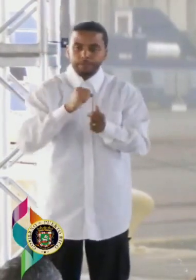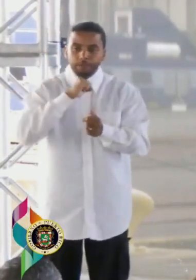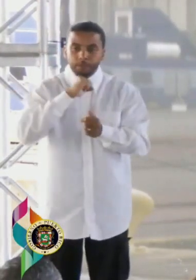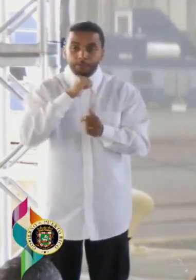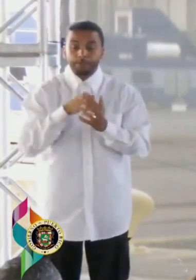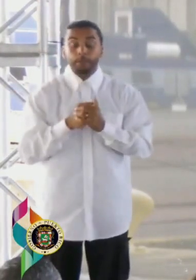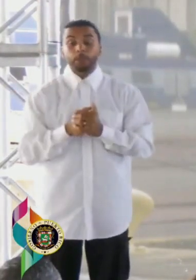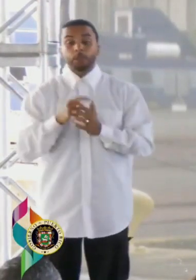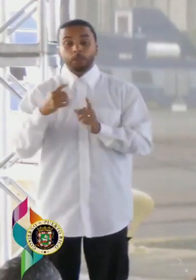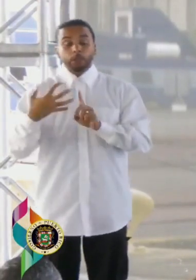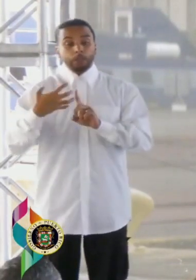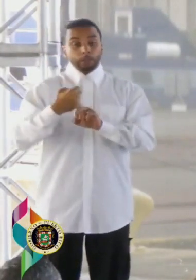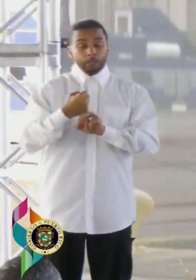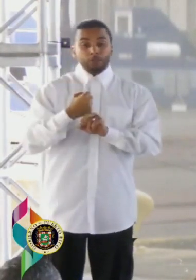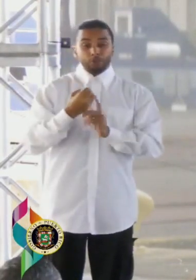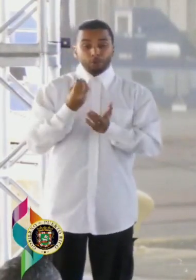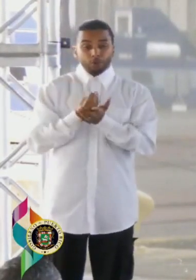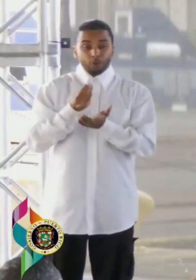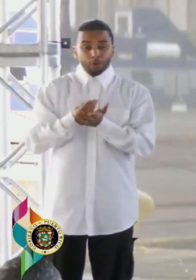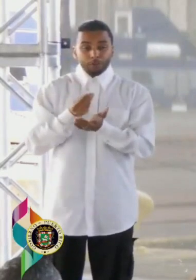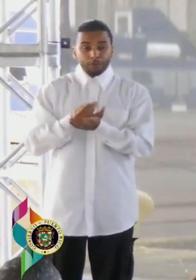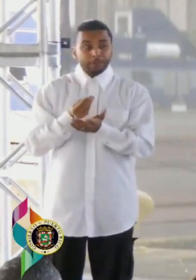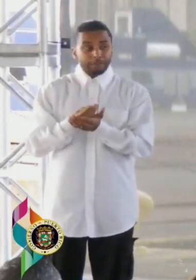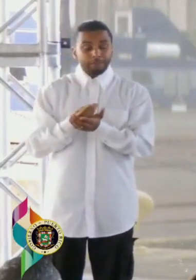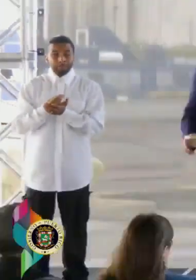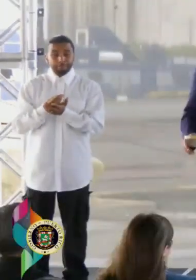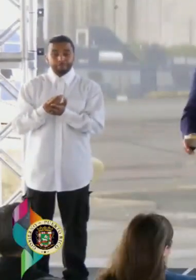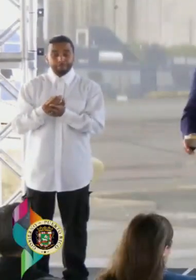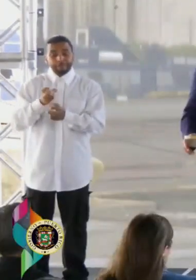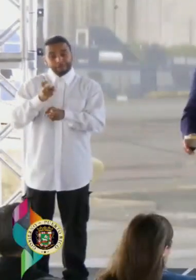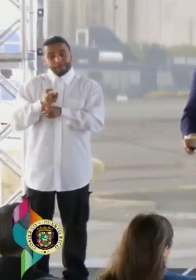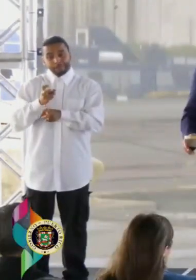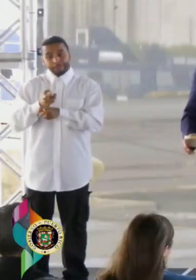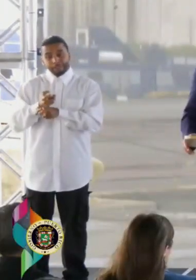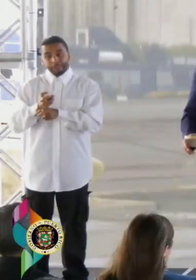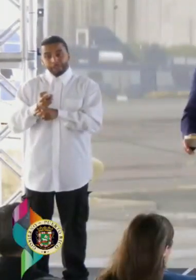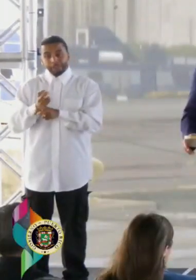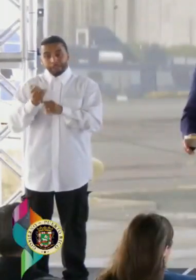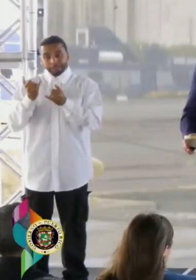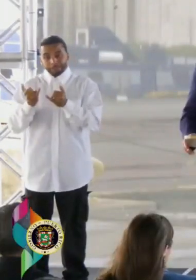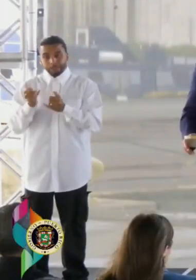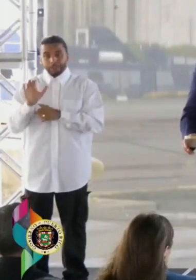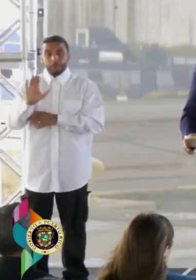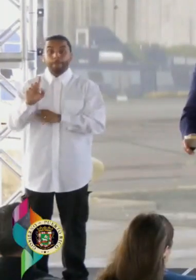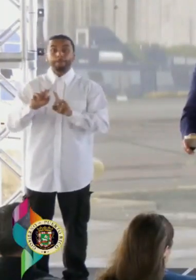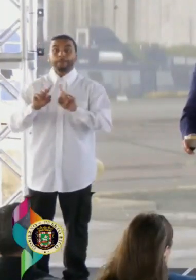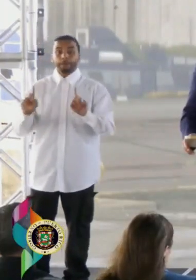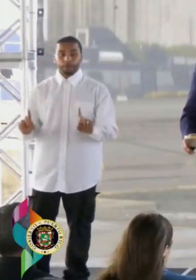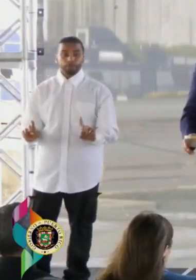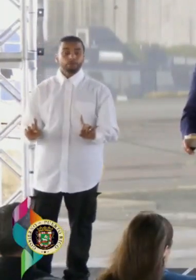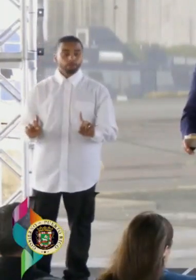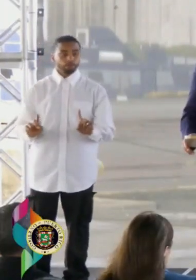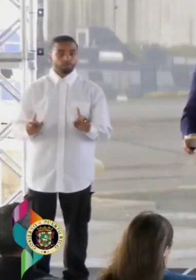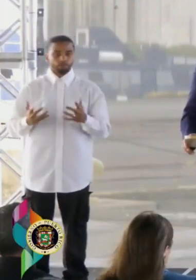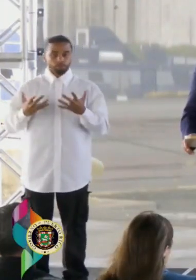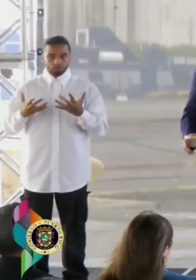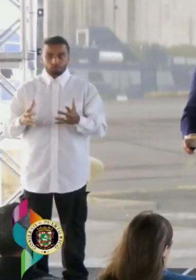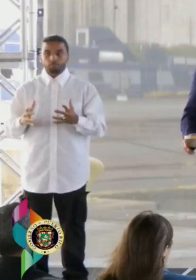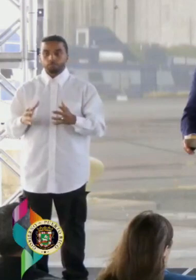empleo bueno es difícil uno dar un número Exacto en cuanto a eso pero como aquí se dijo eh